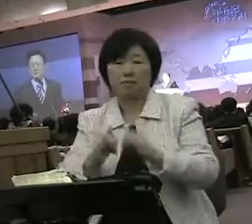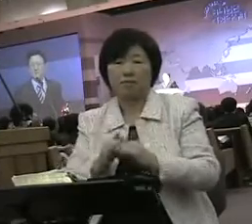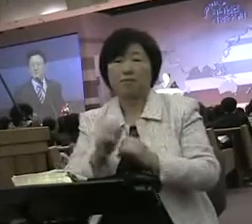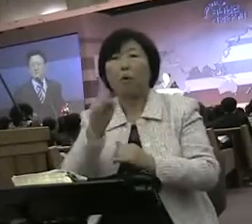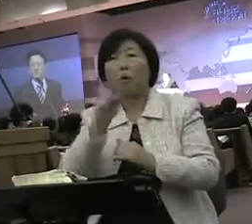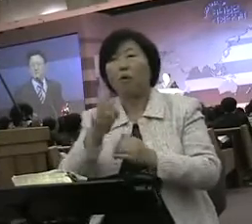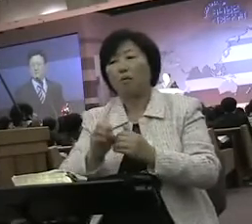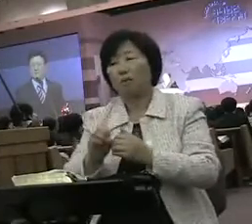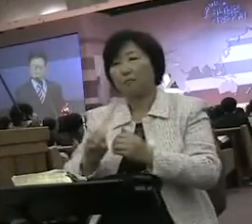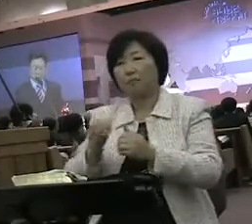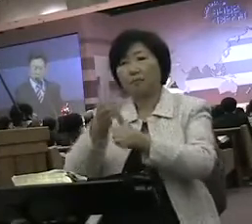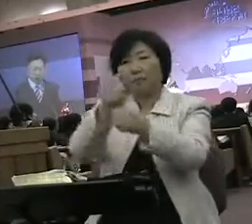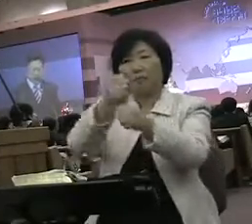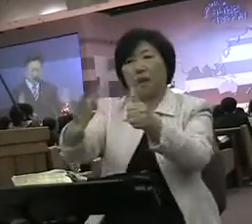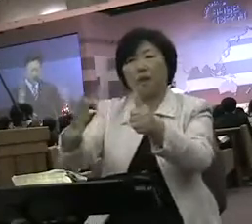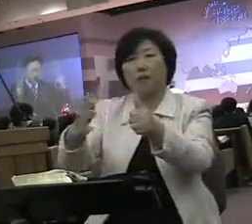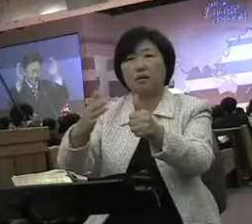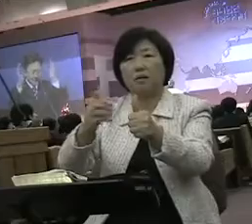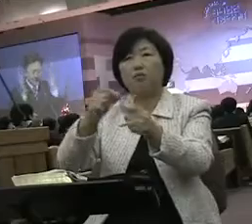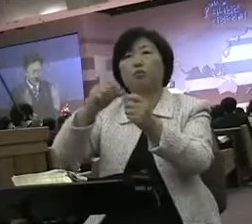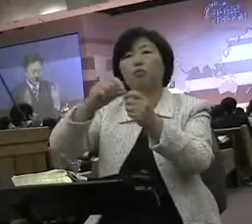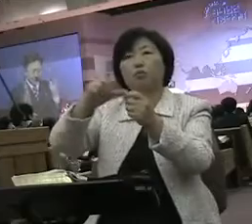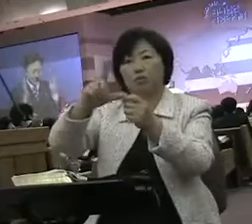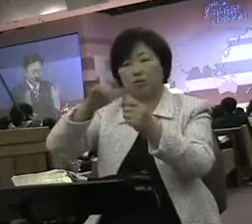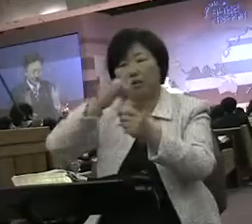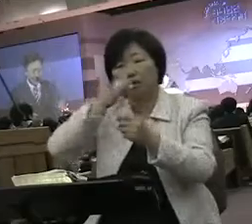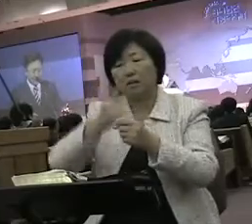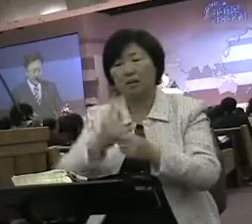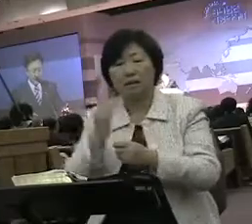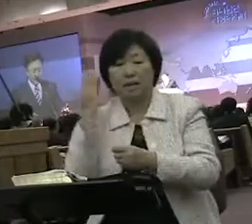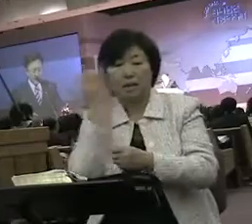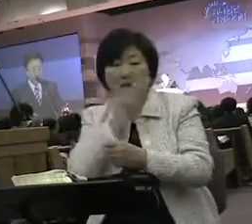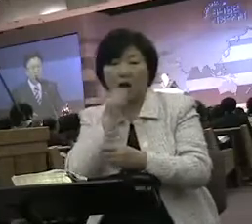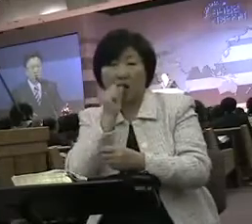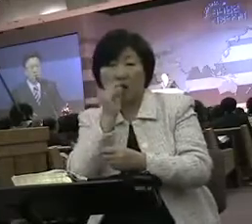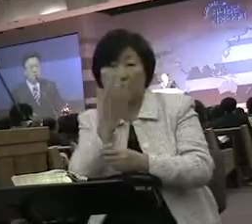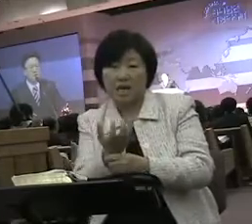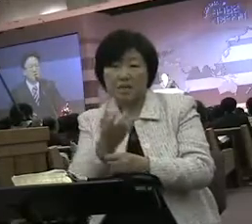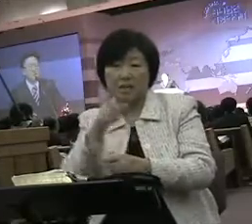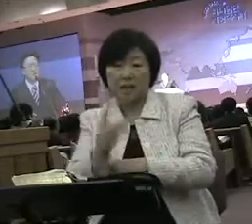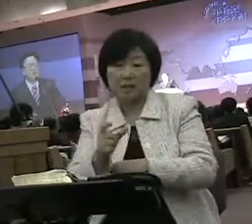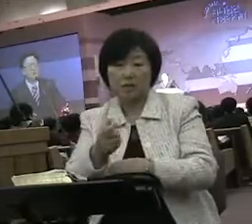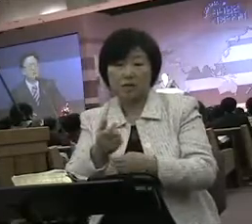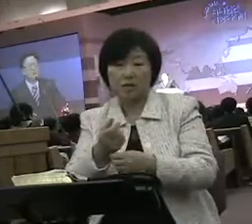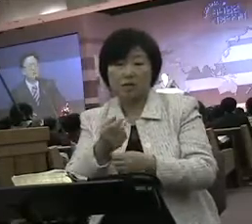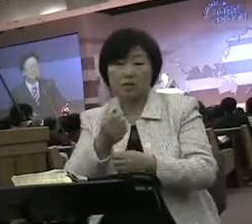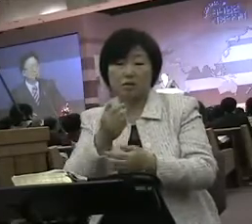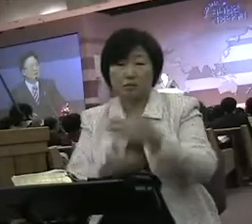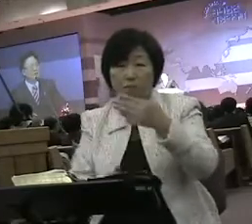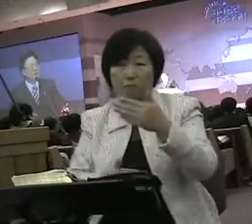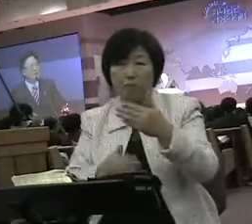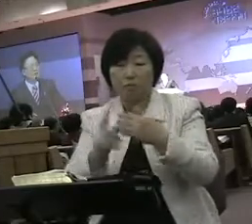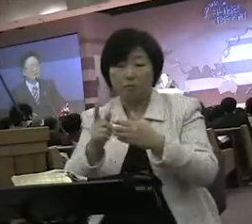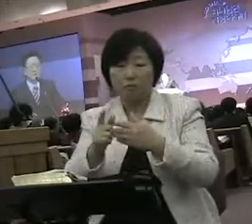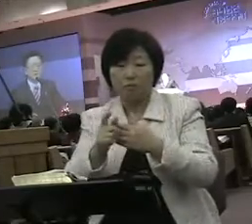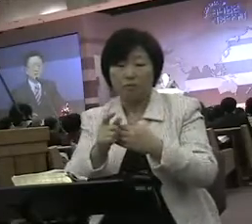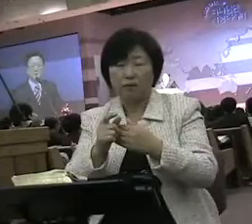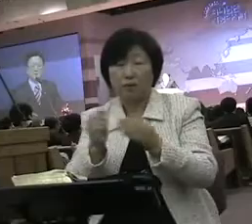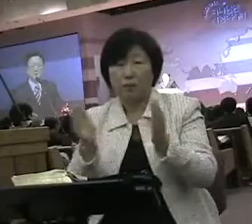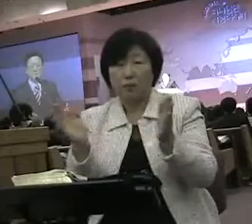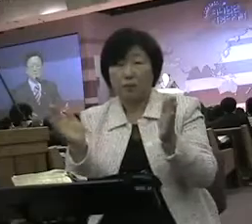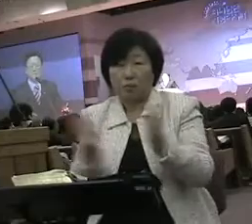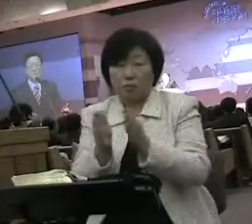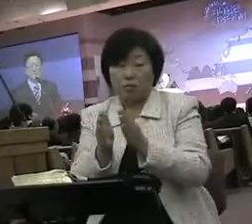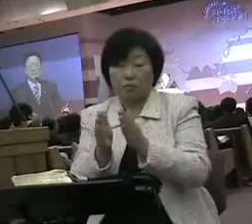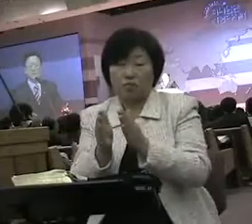있어요. 우리가 참 깨끗한 그릇을 강조한 나머지 너무 좁은 인간을 만든다는